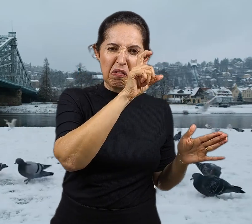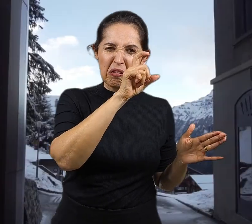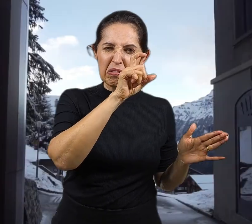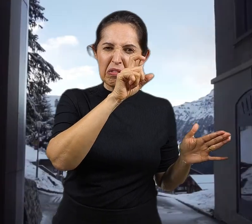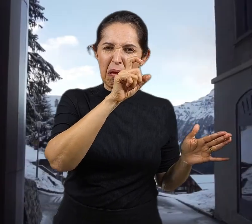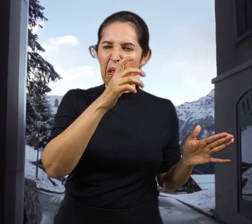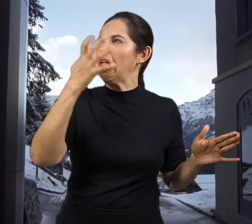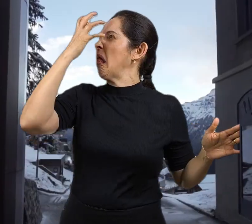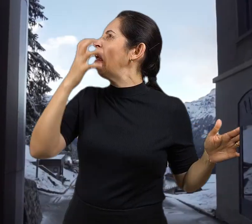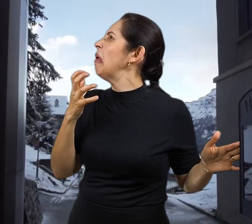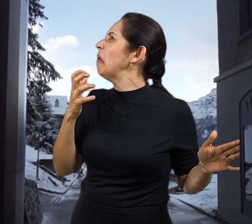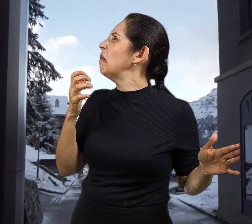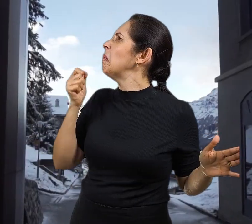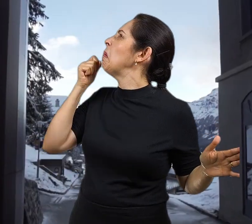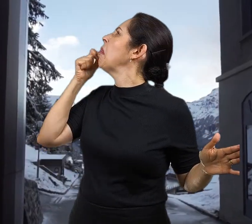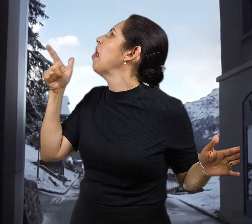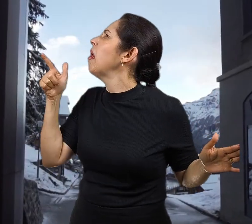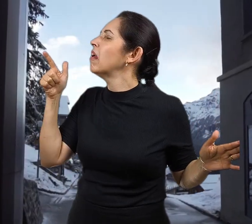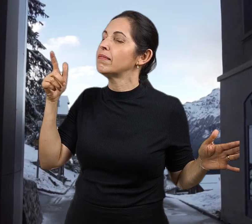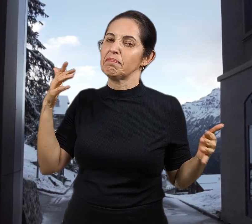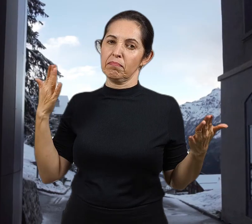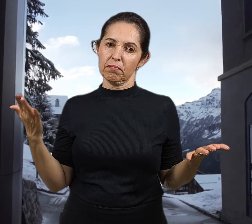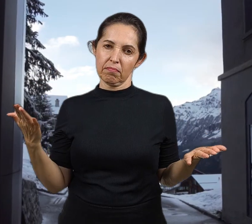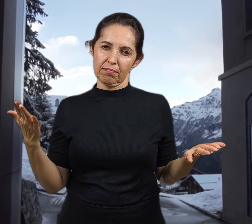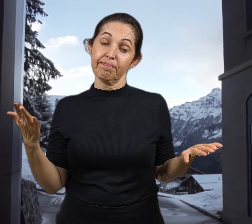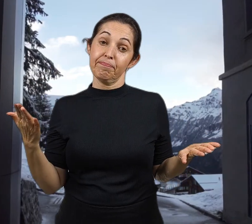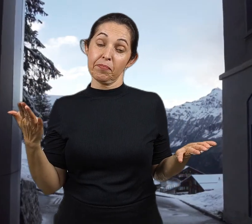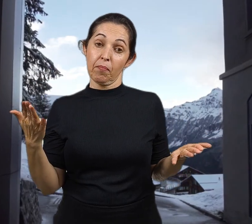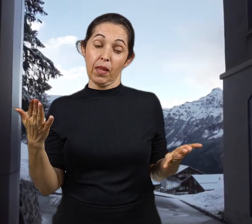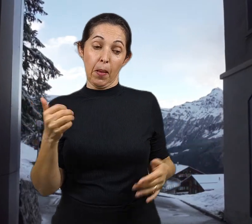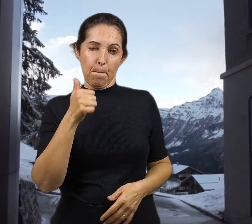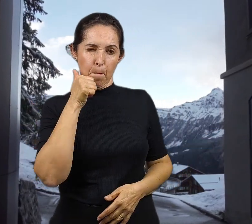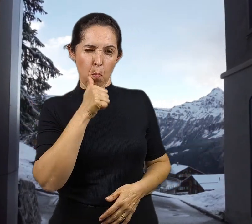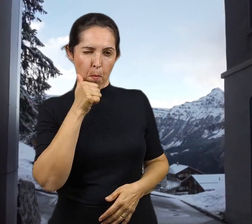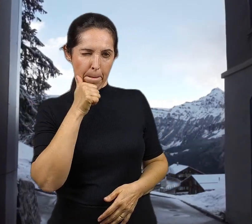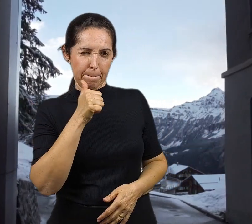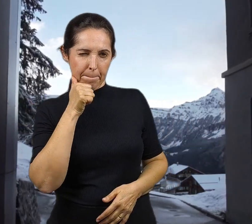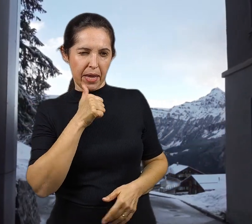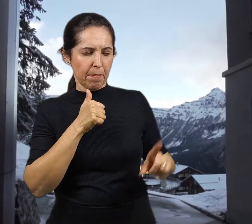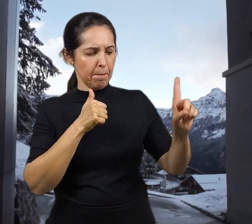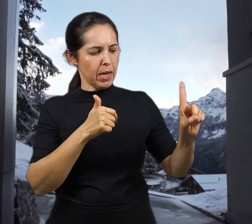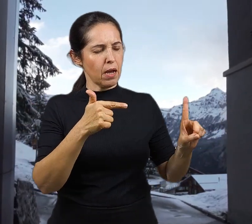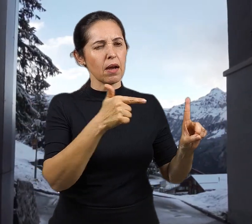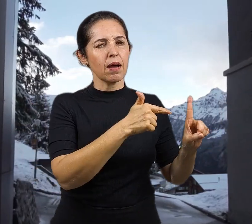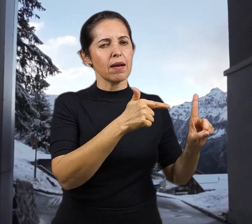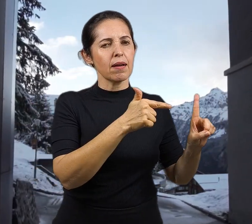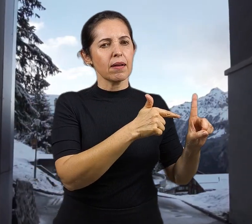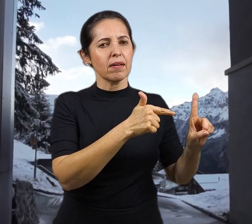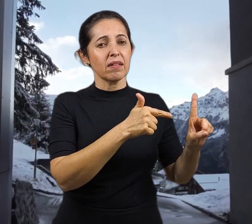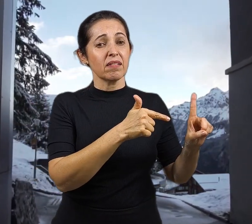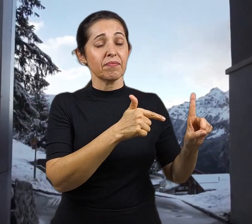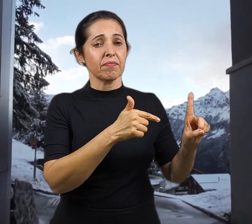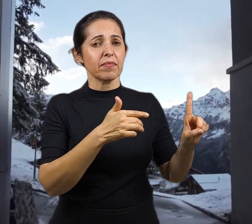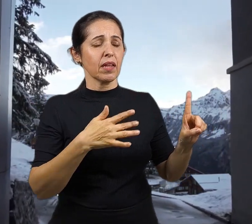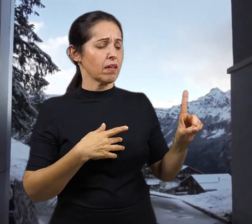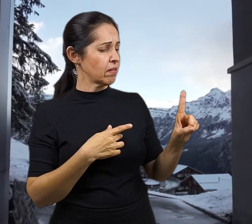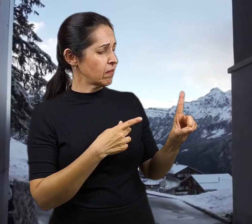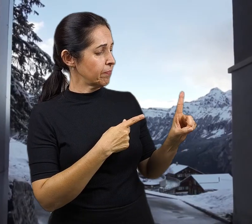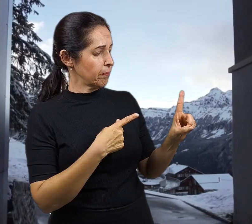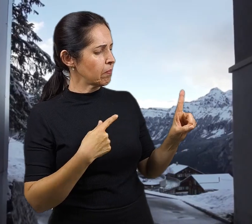irmã lá no Brasil. E que houve, irmã? Não, pastor, eu estou com raiva de Deus. Acho que ela leu um livro que tem